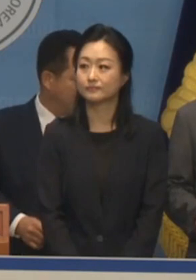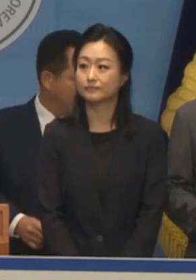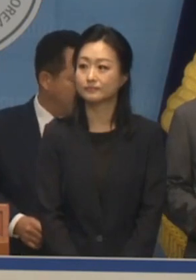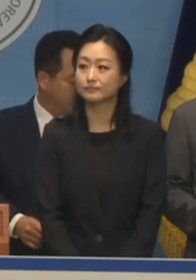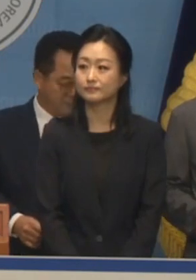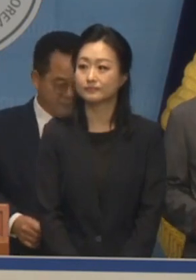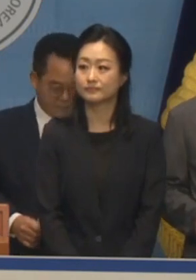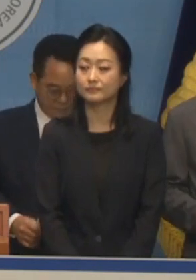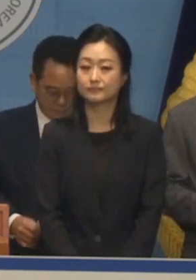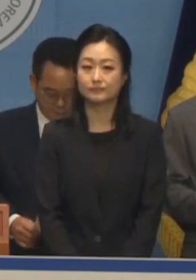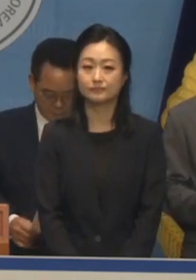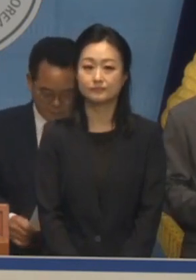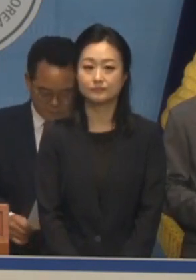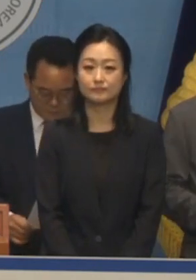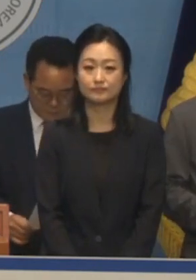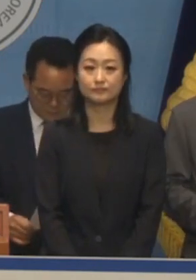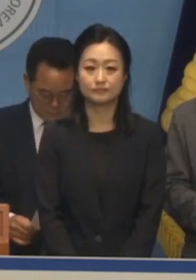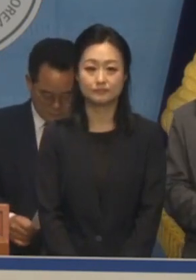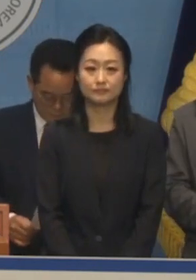이쪽으로.